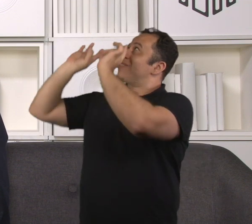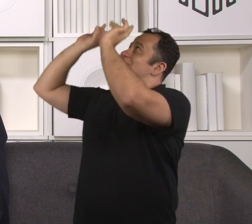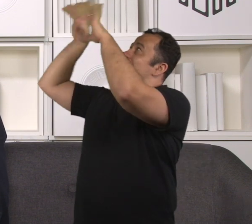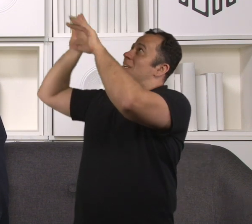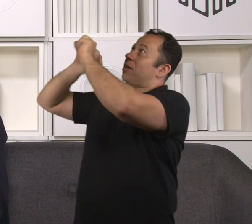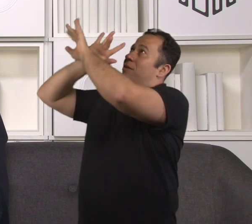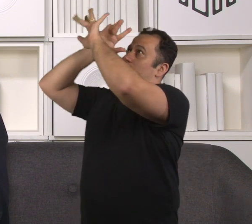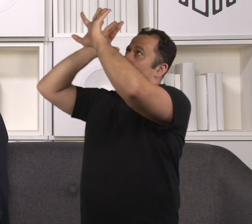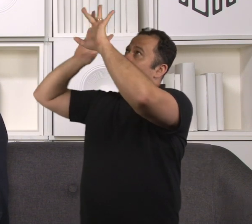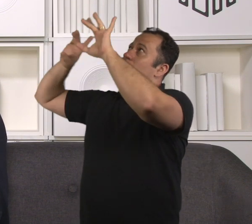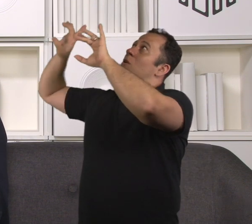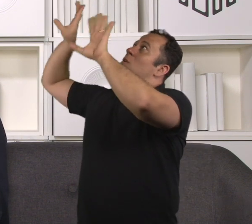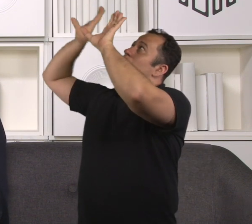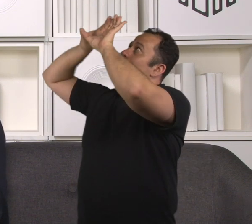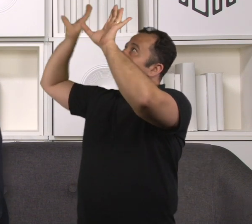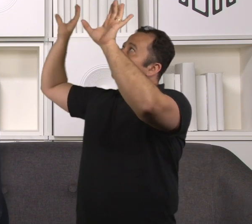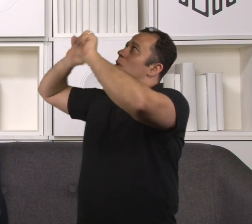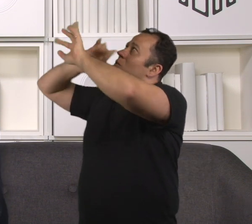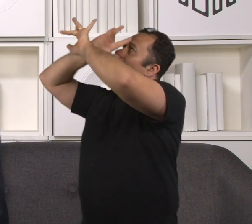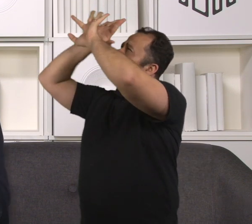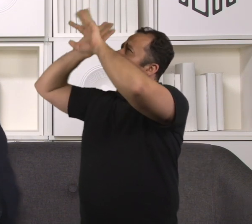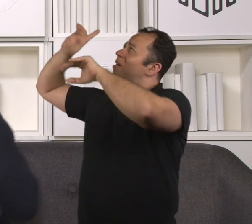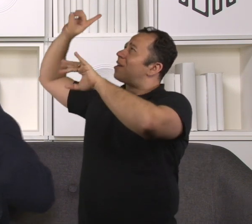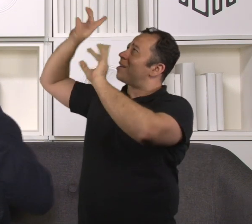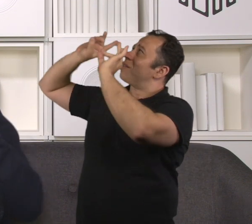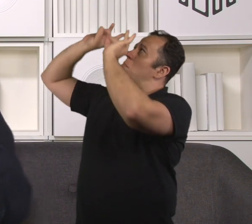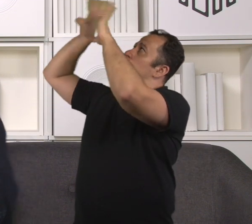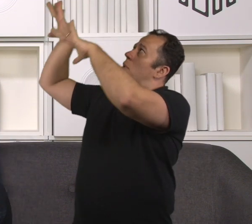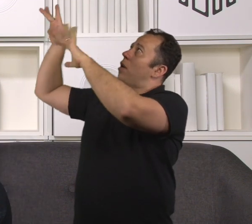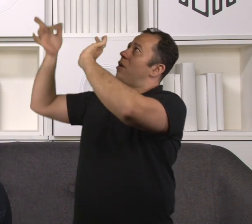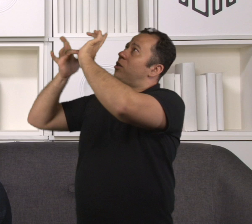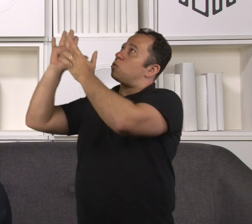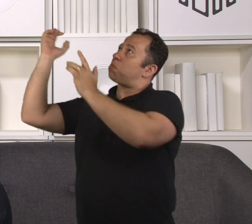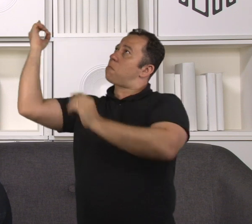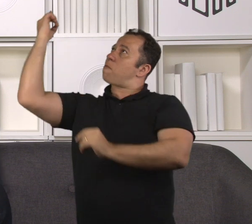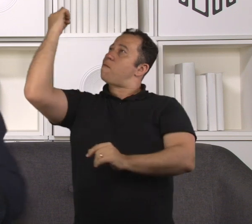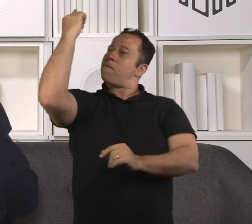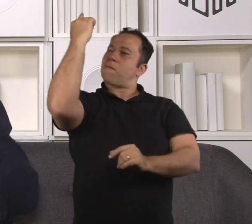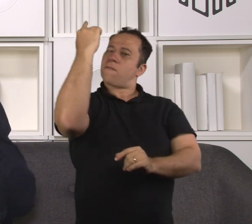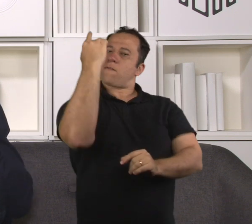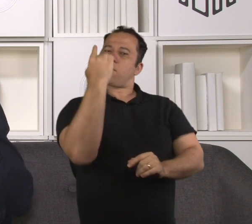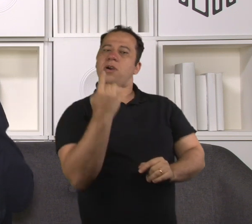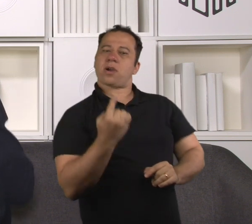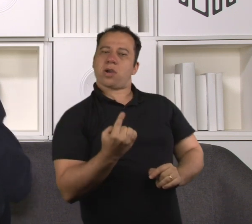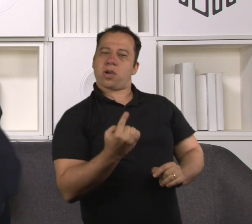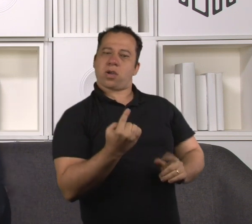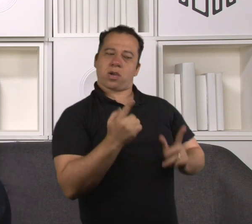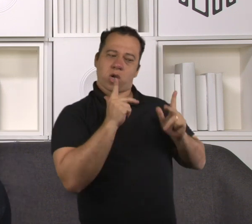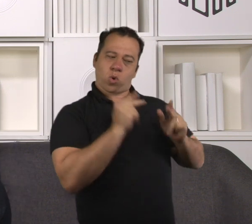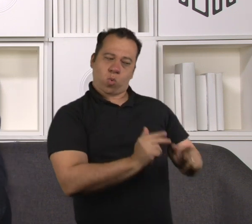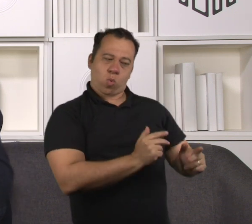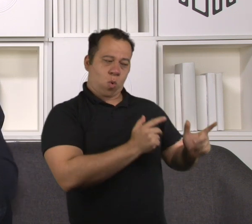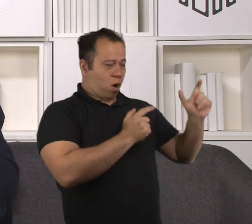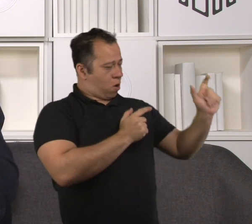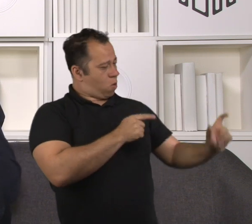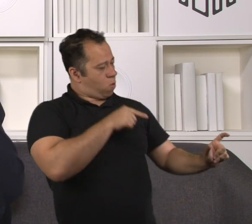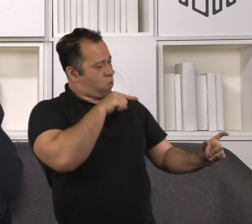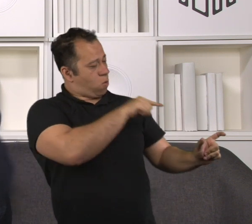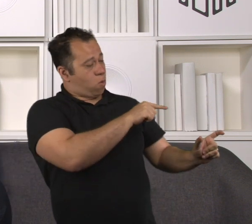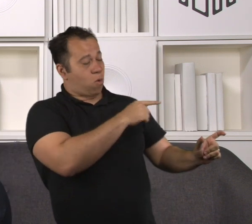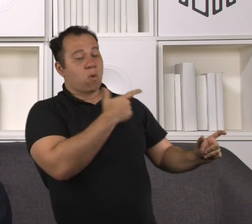ou menos o seguinte, é como Jesus vai tomar a forma humana e na hora em que ele vai mergulhar